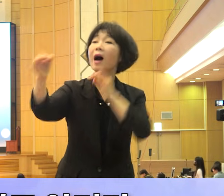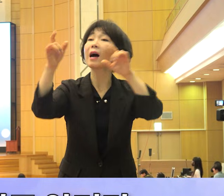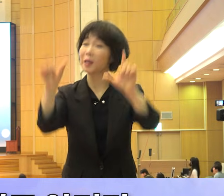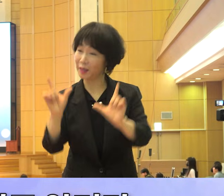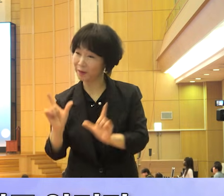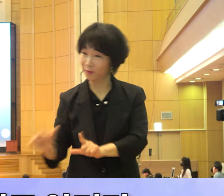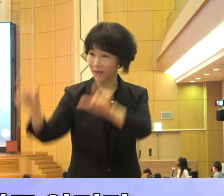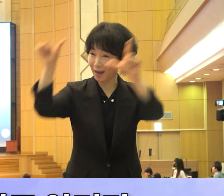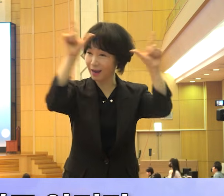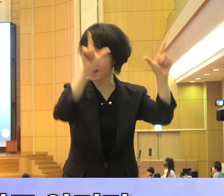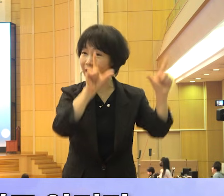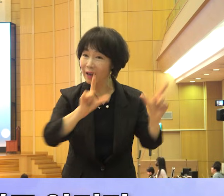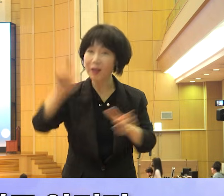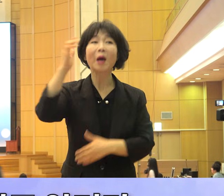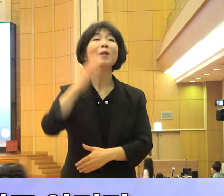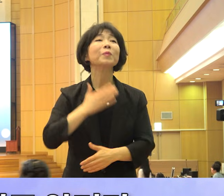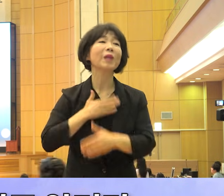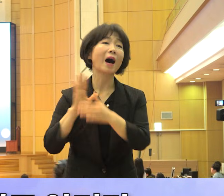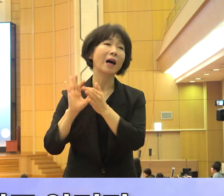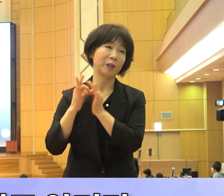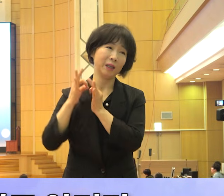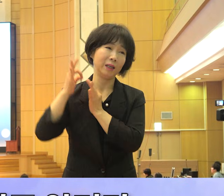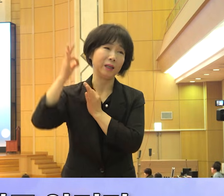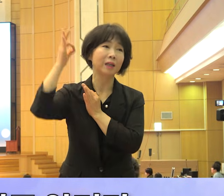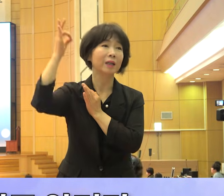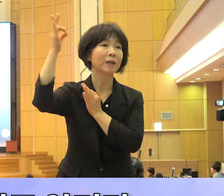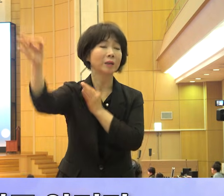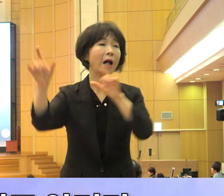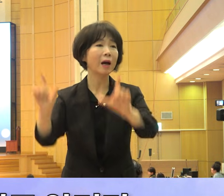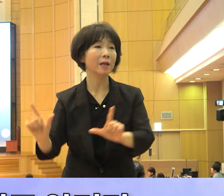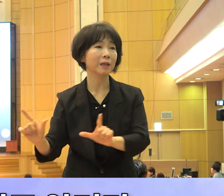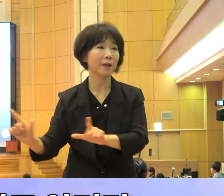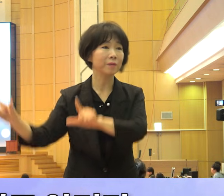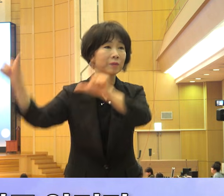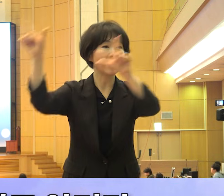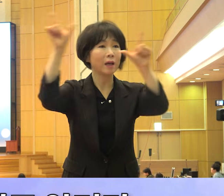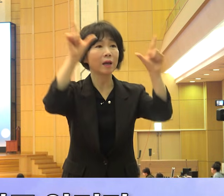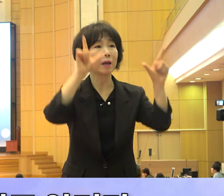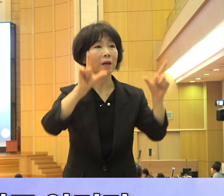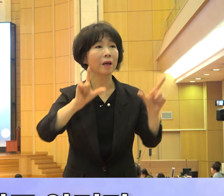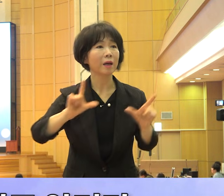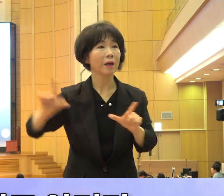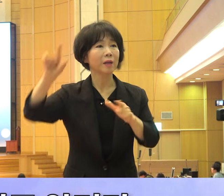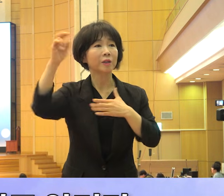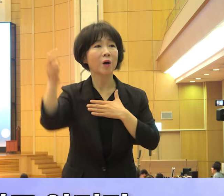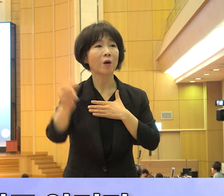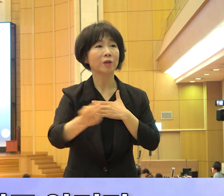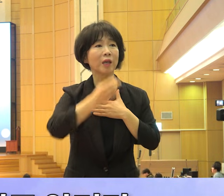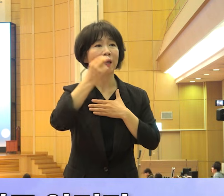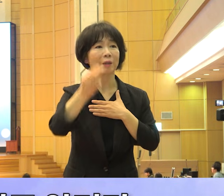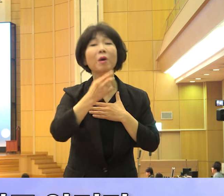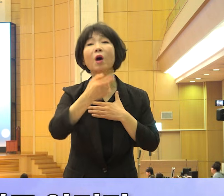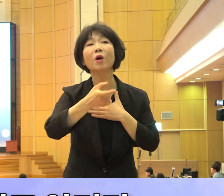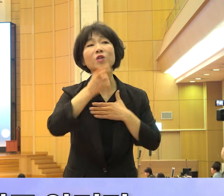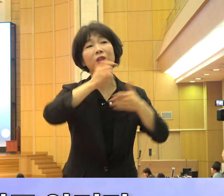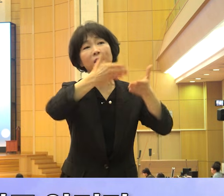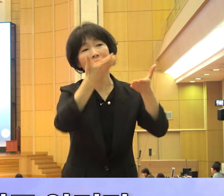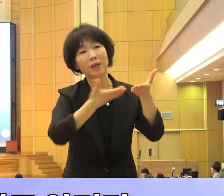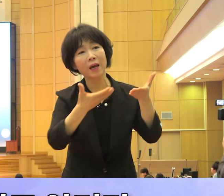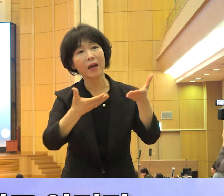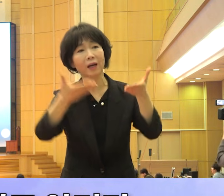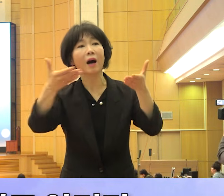길이 살겠네. 나 길이 살겠네. 저